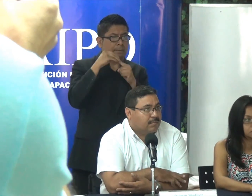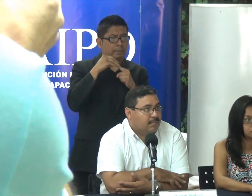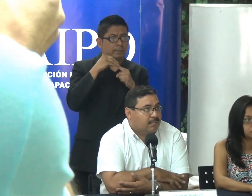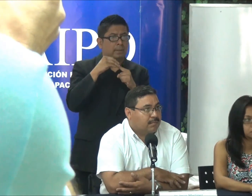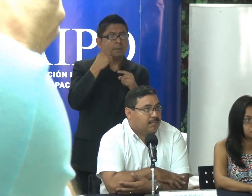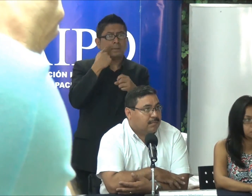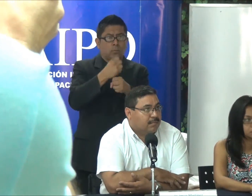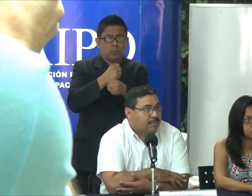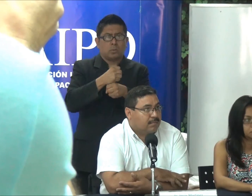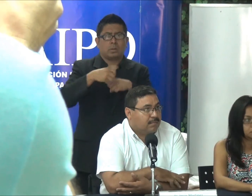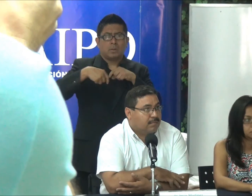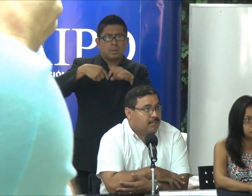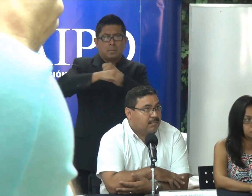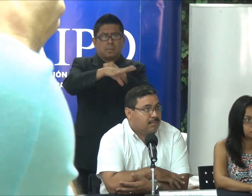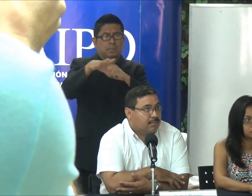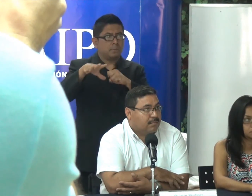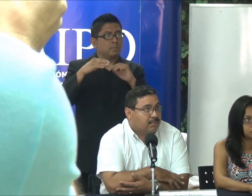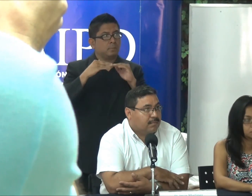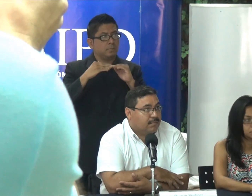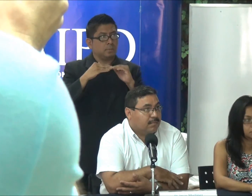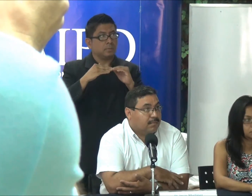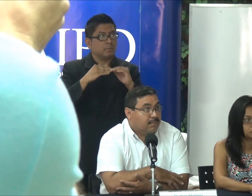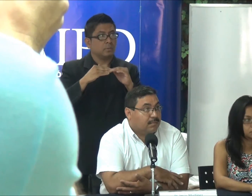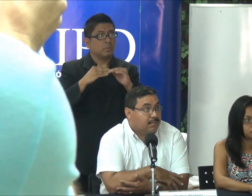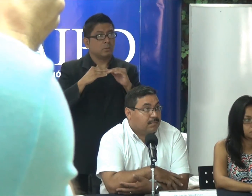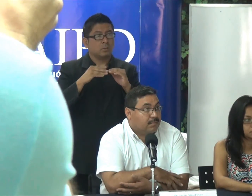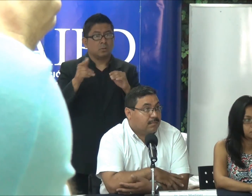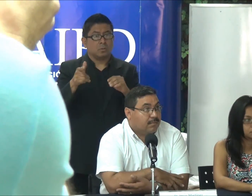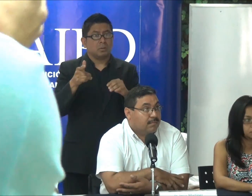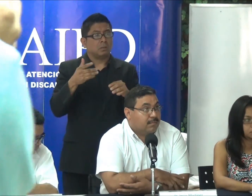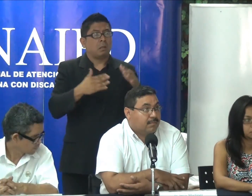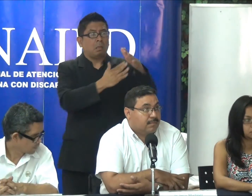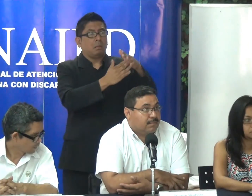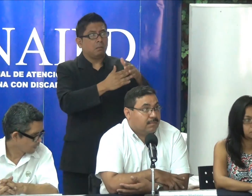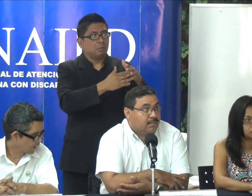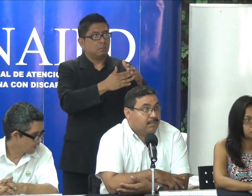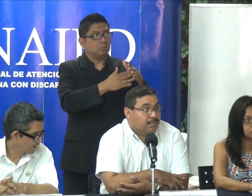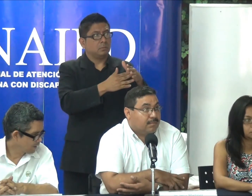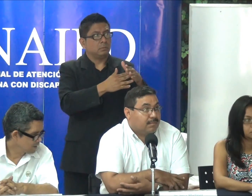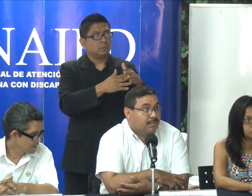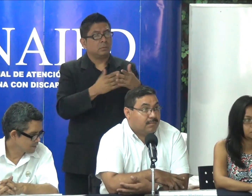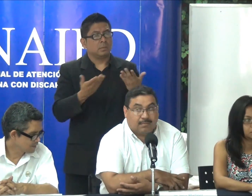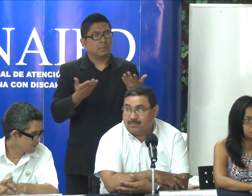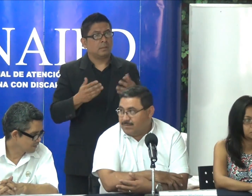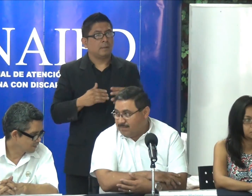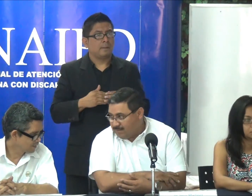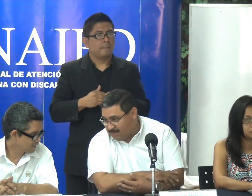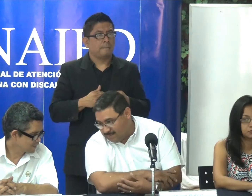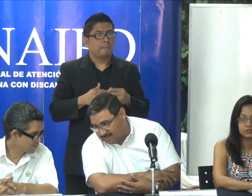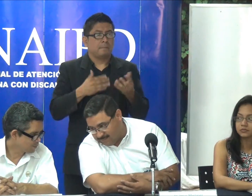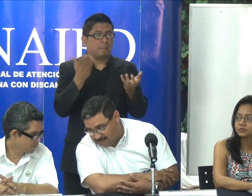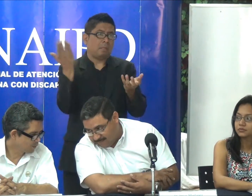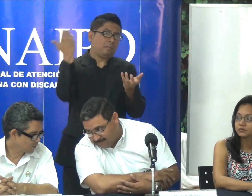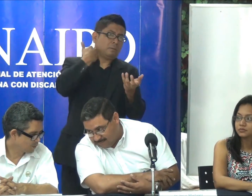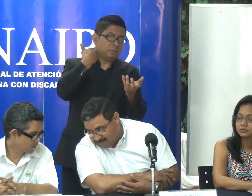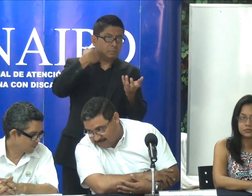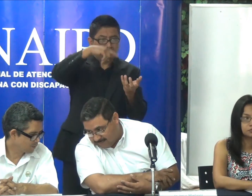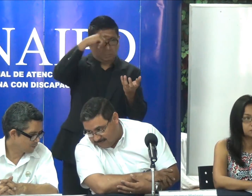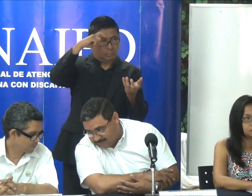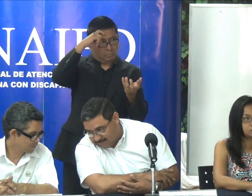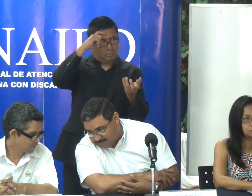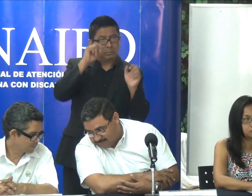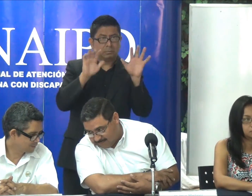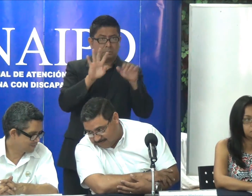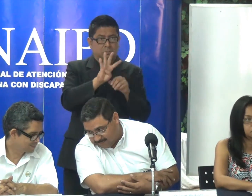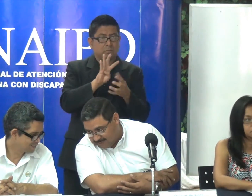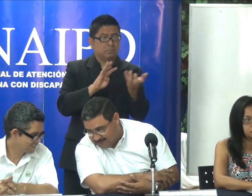para la seguridad, pero por otra parte, con estas acciones digamos, de desemplear personas,